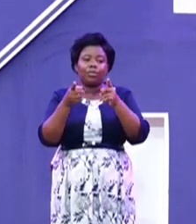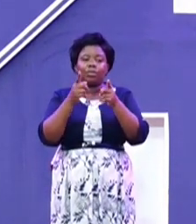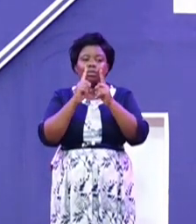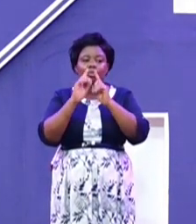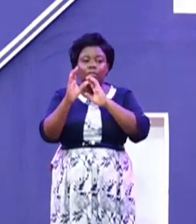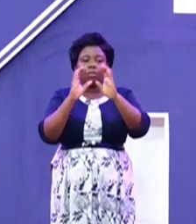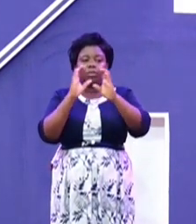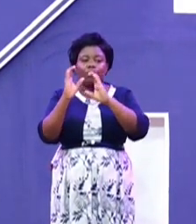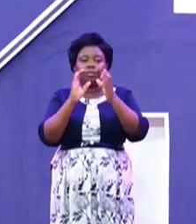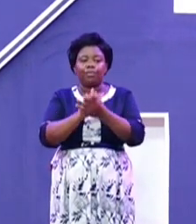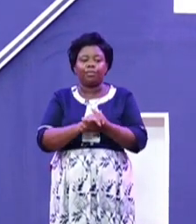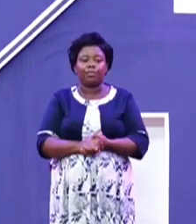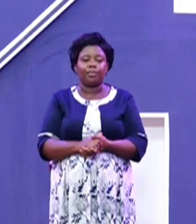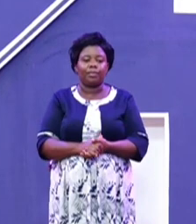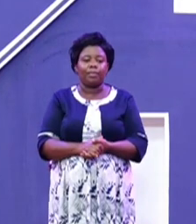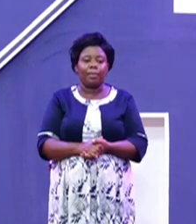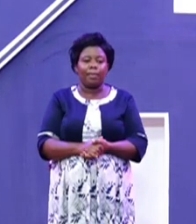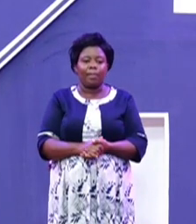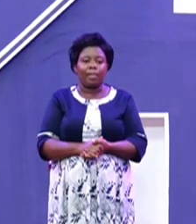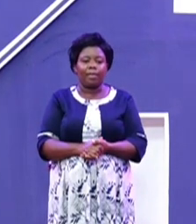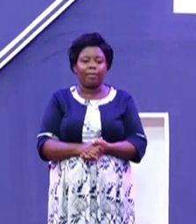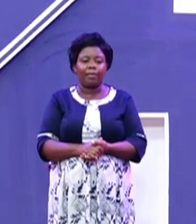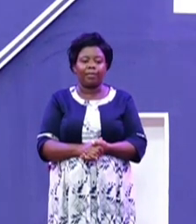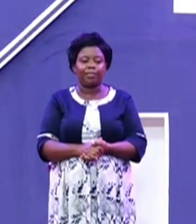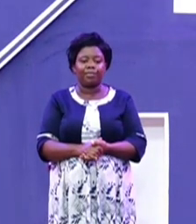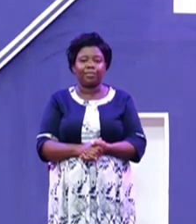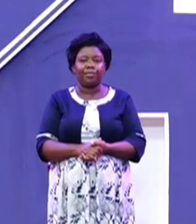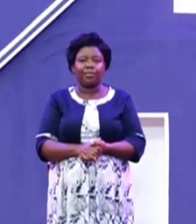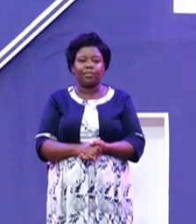okubicommunicatinga waliwo omwami omulala ayina ekibuuzo